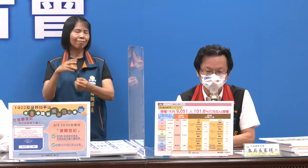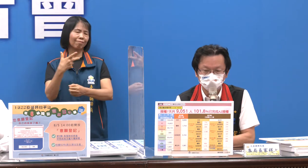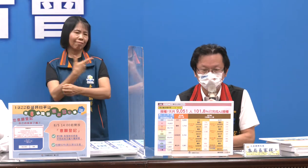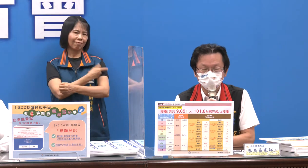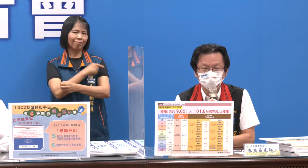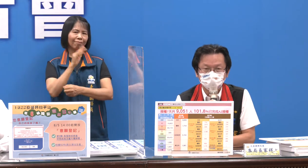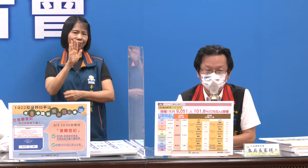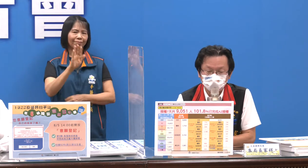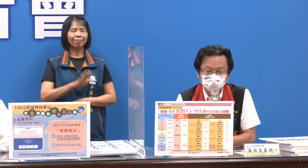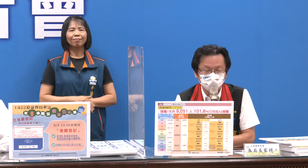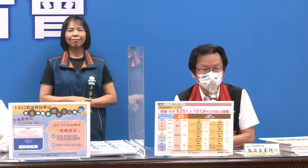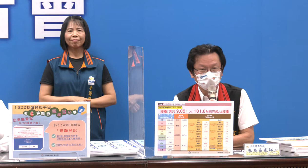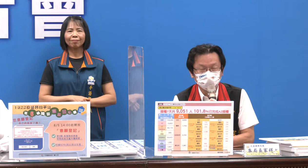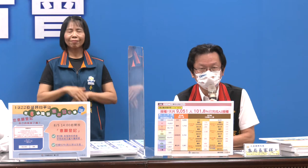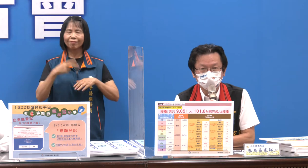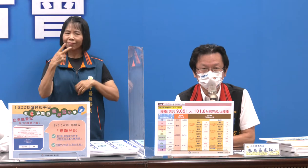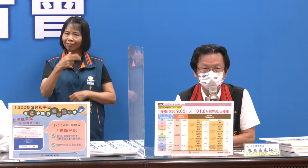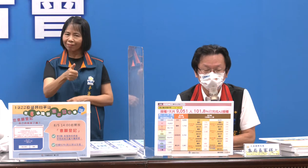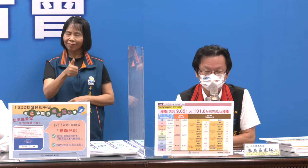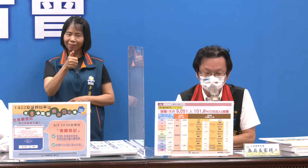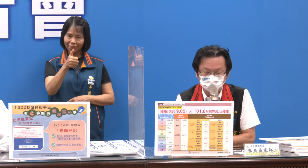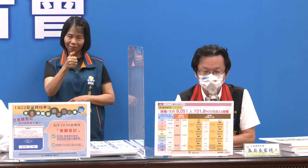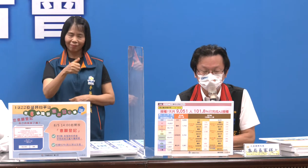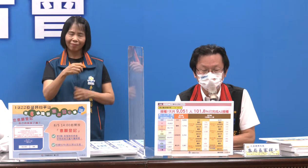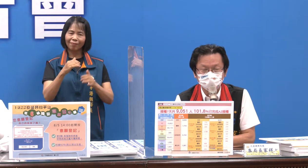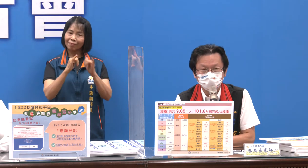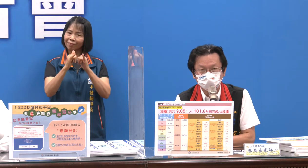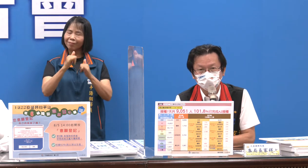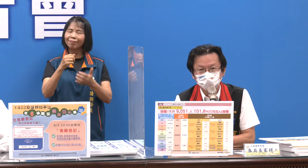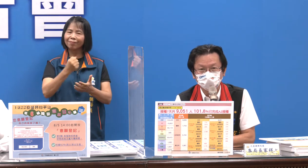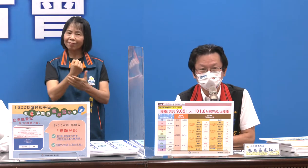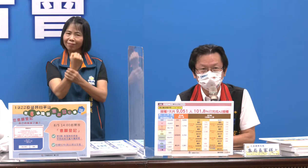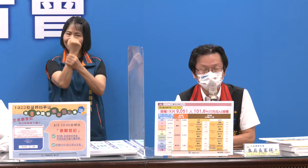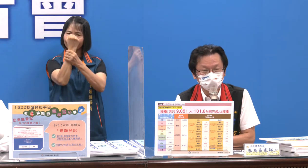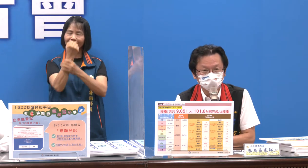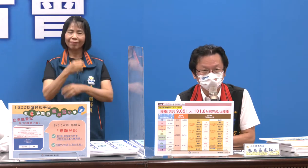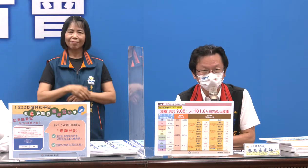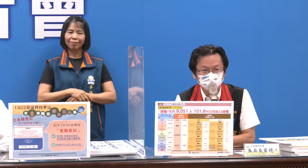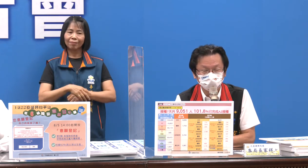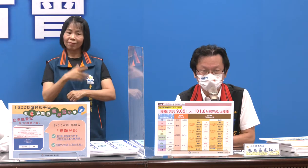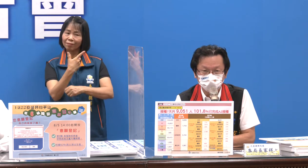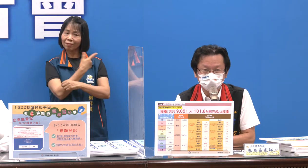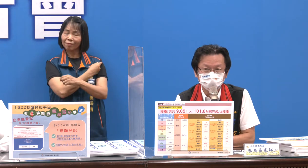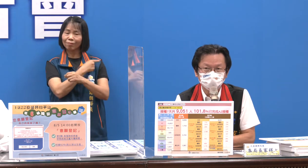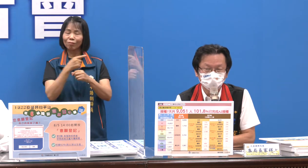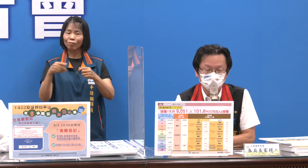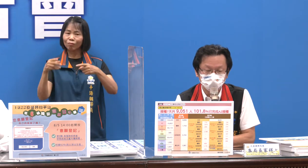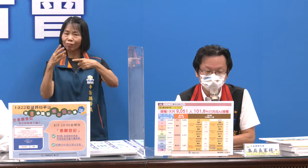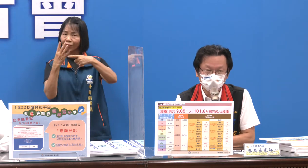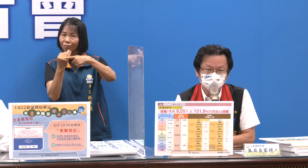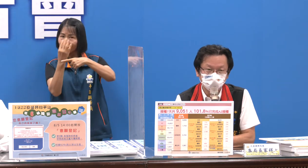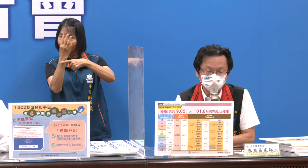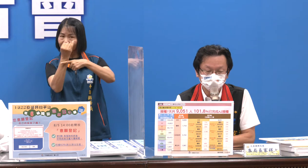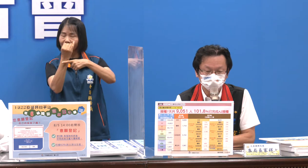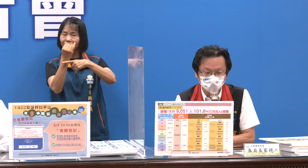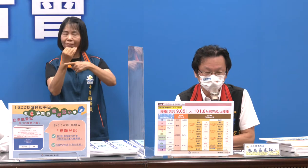运作中哈。那也非常感谢乡亲的支持，让我们的疫苗接种的覆盖率一再每天的都要增